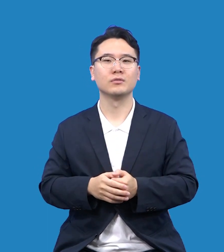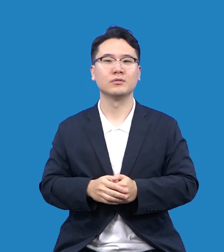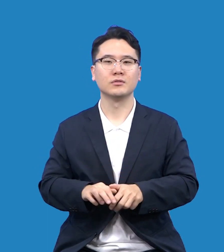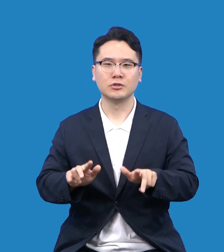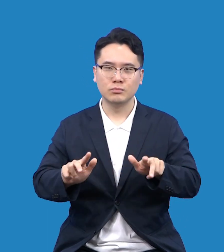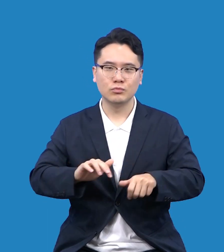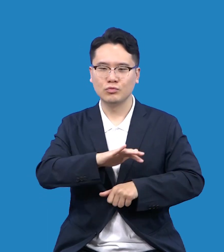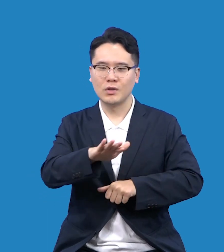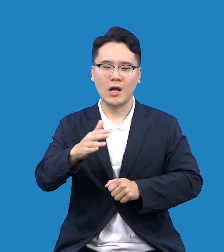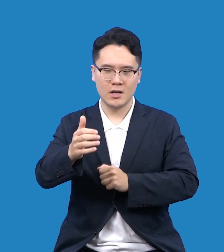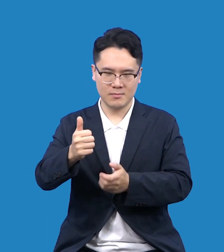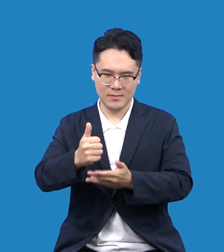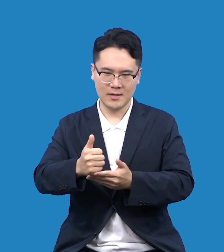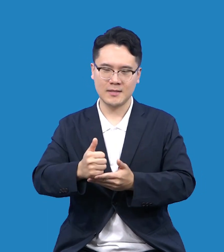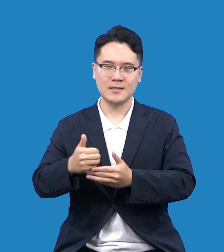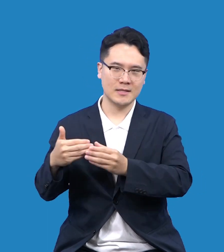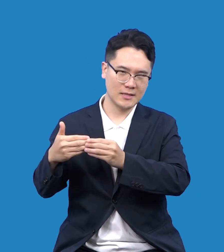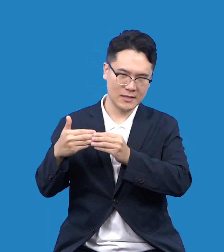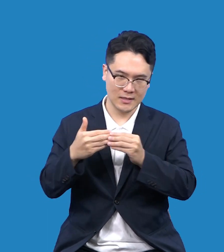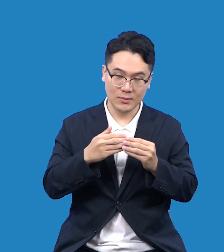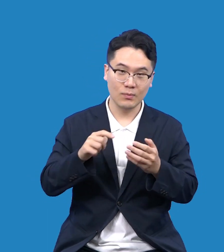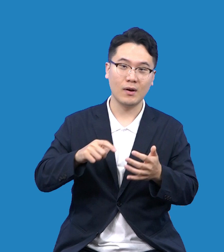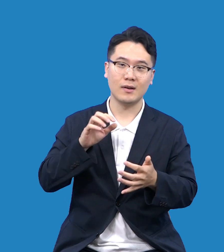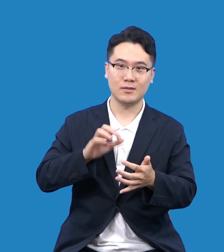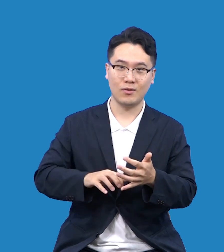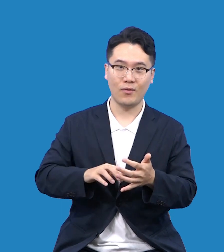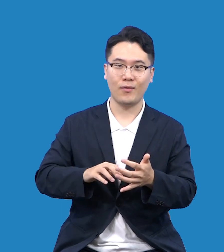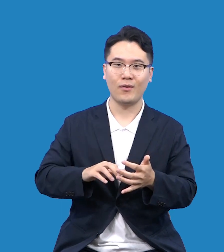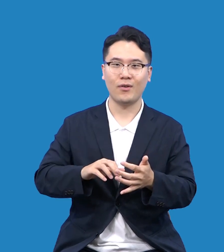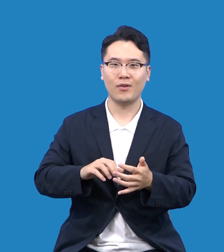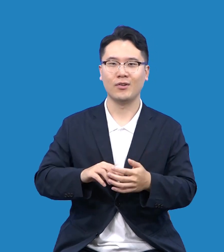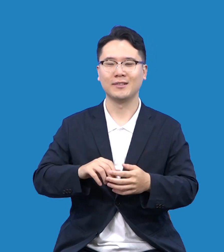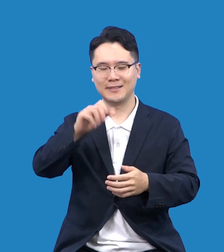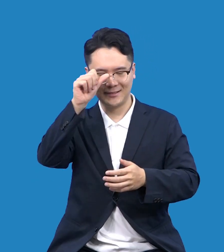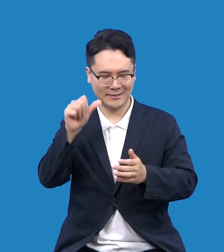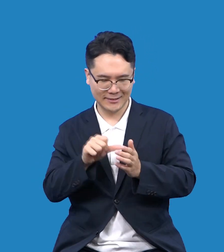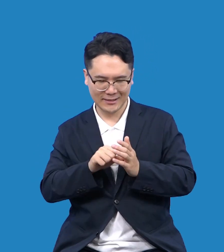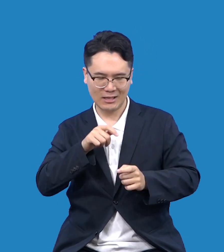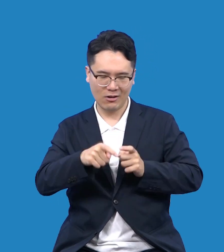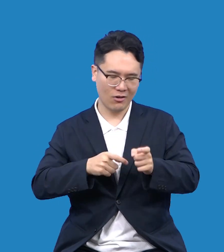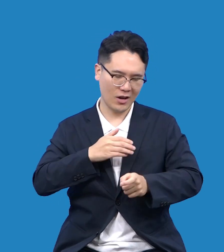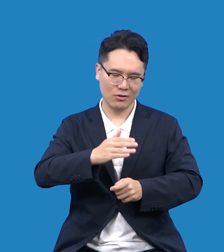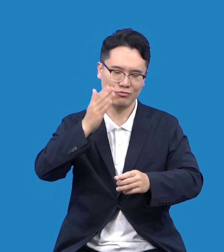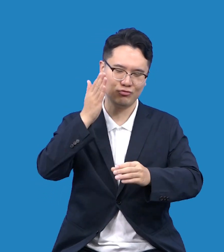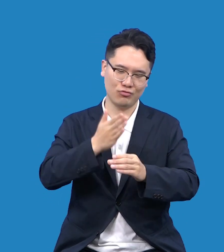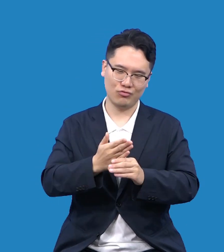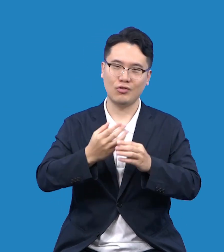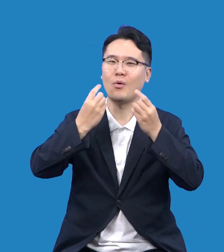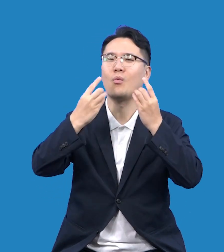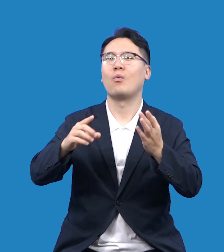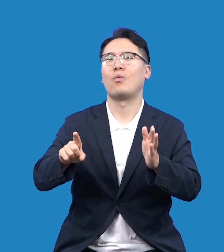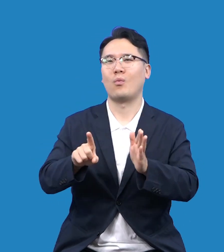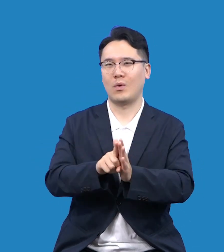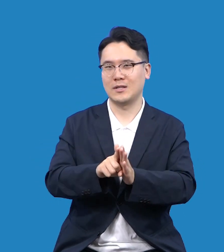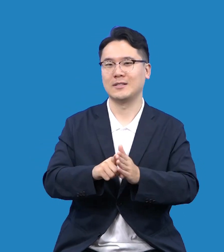하나님의 인도 안에서 인생의 여정을 걷고 있다는 확신, 그 확신이 필요한 것입니다.